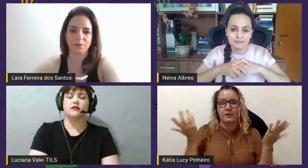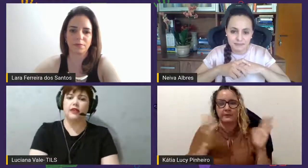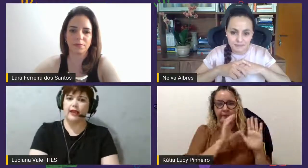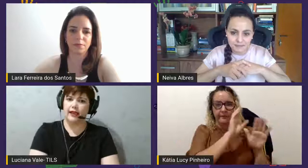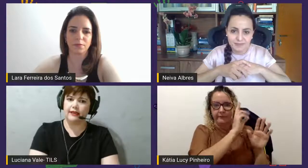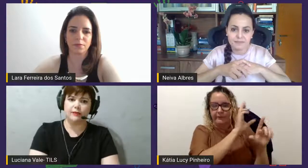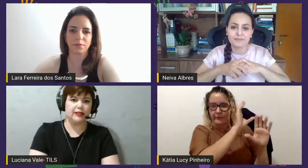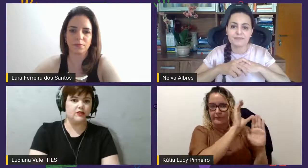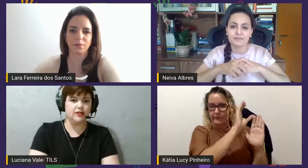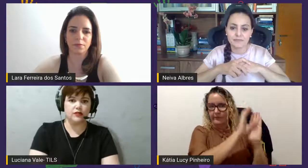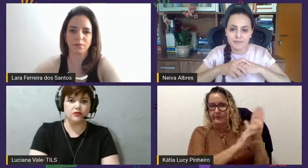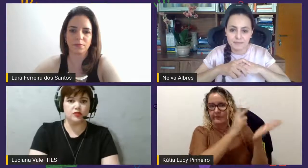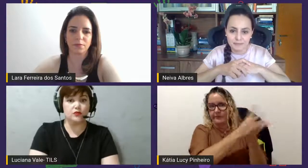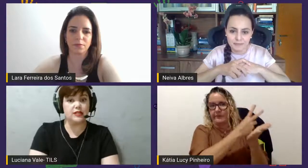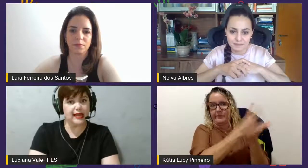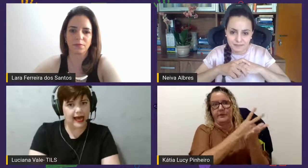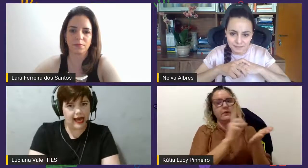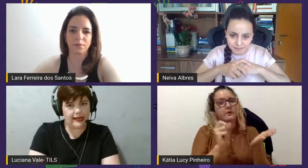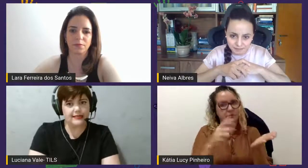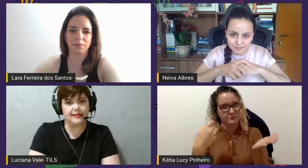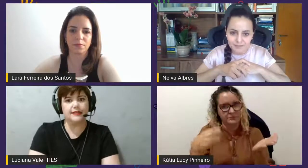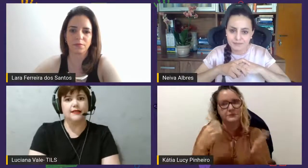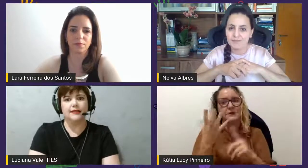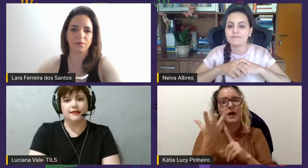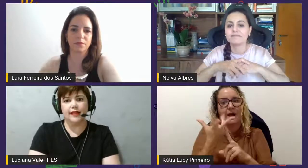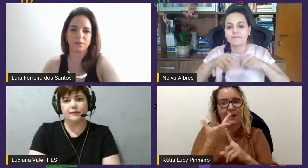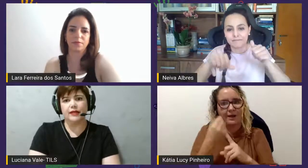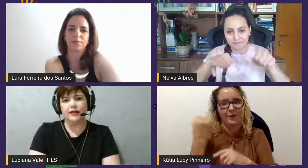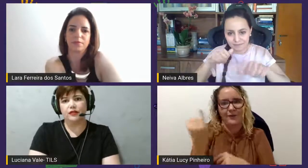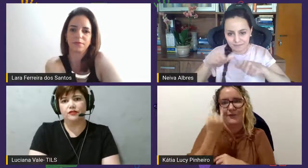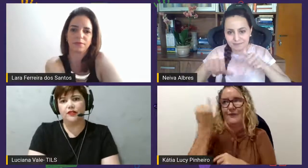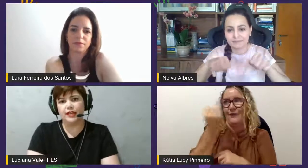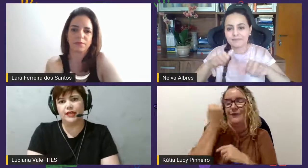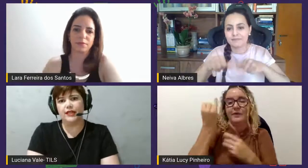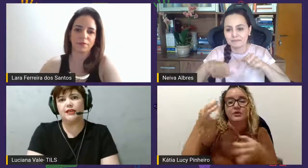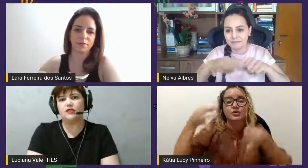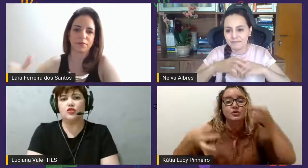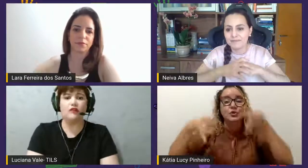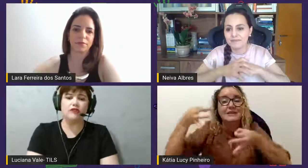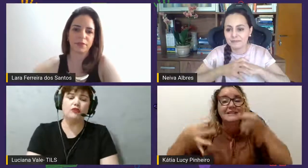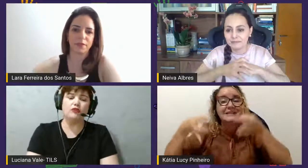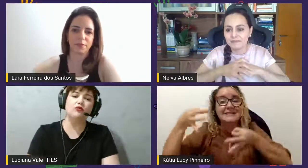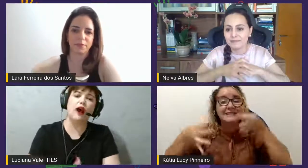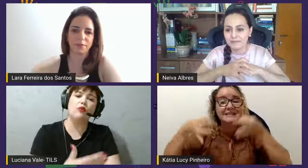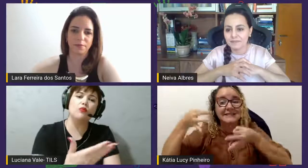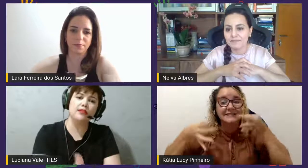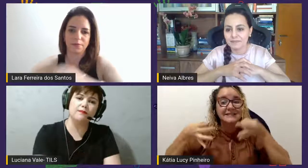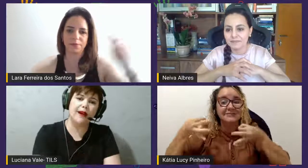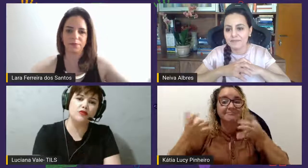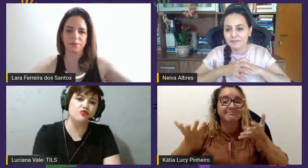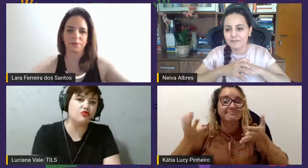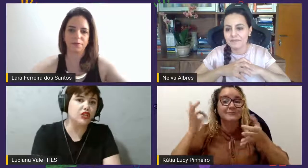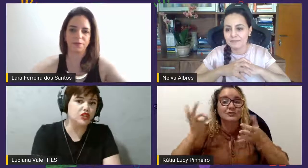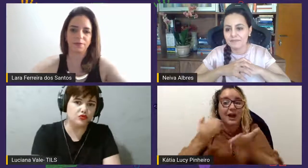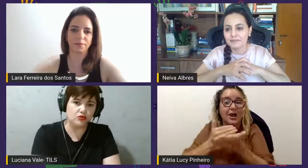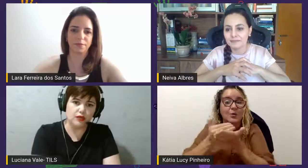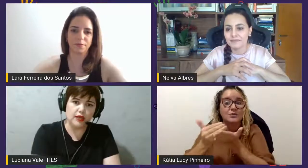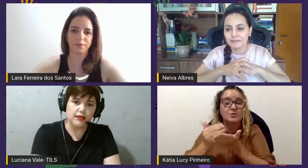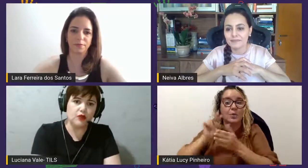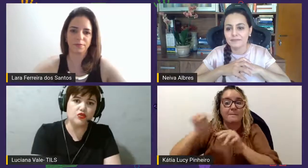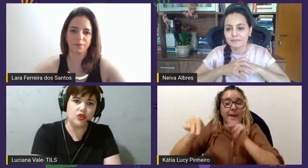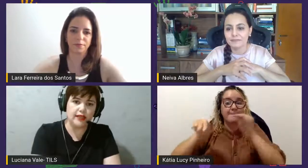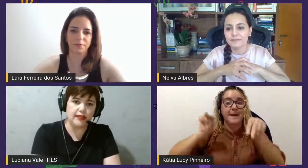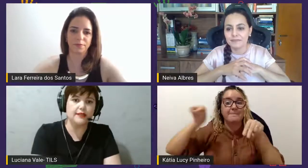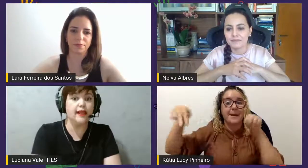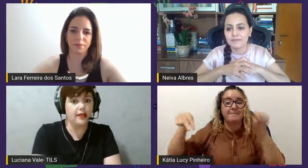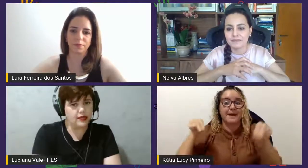teatrais, interpretações, traduções musicais, né, para que não fique só vinculado a um espaço jurídico.